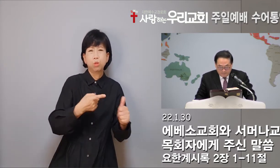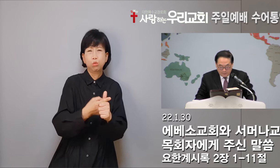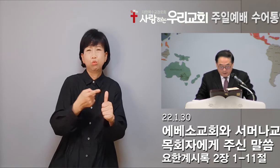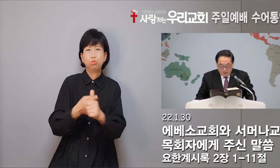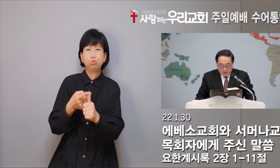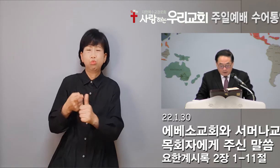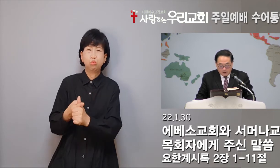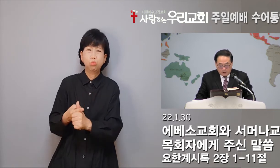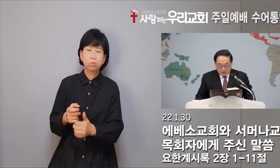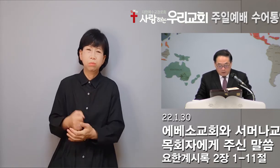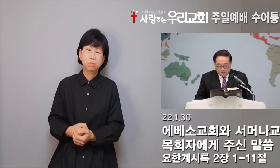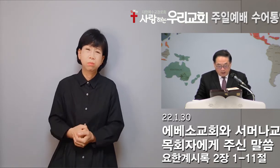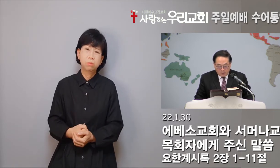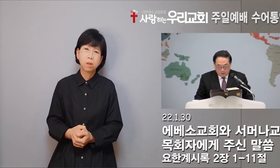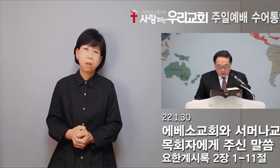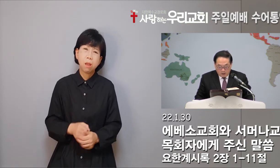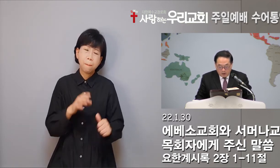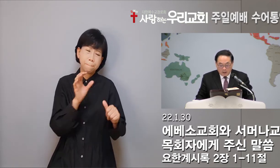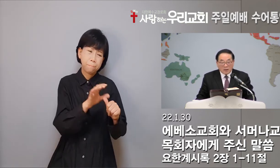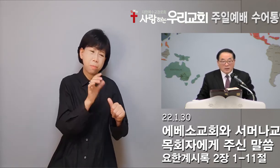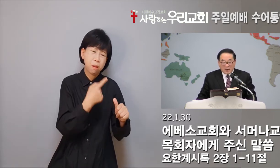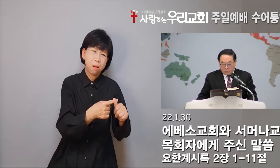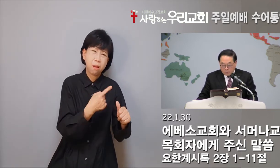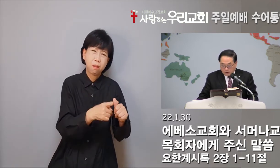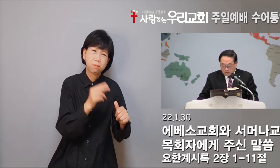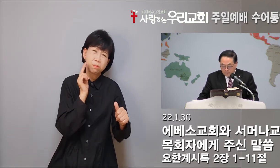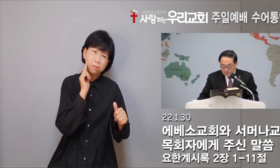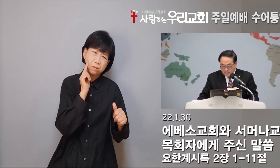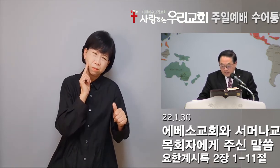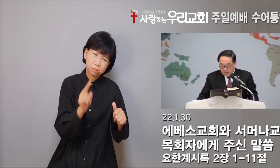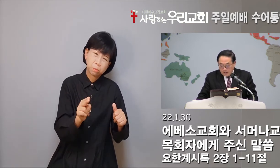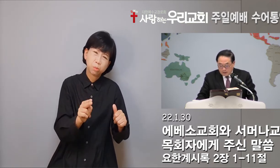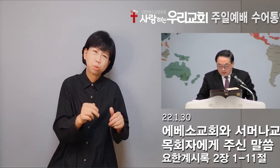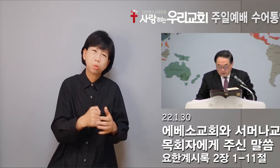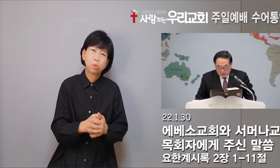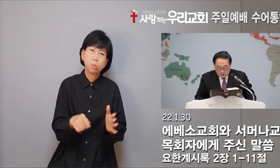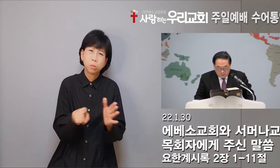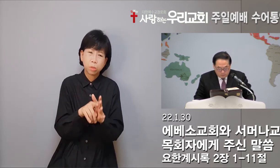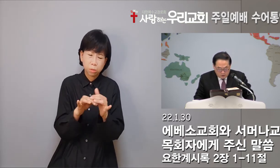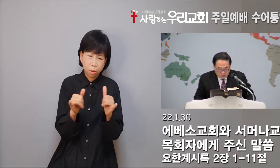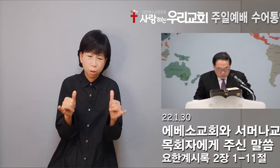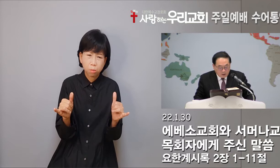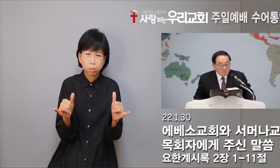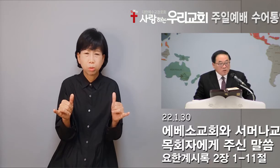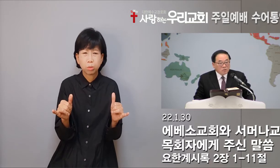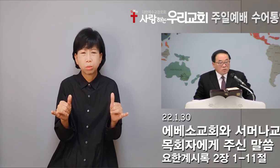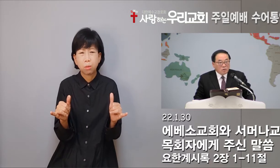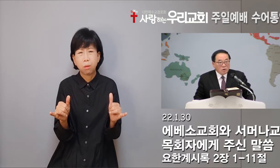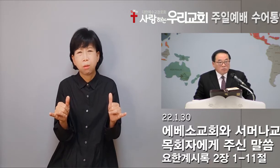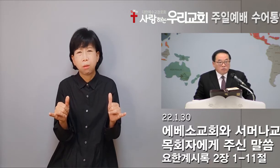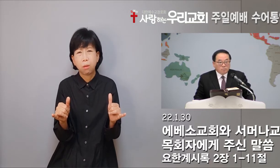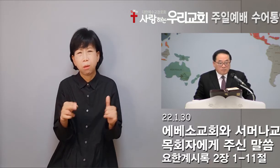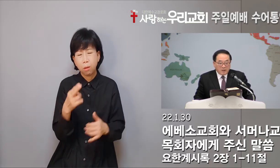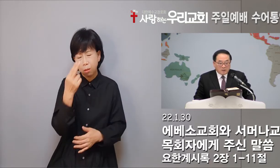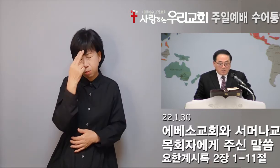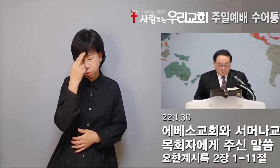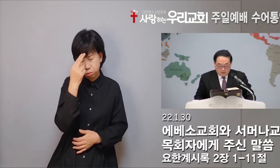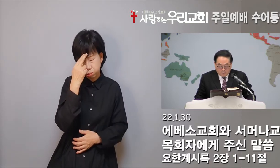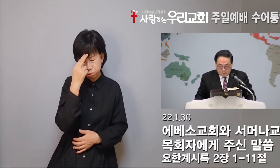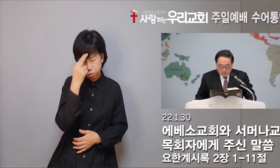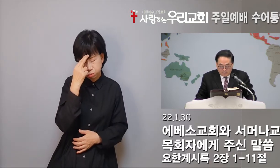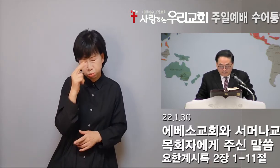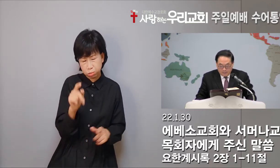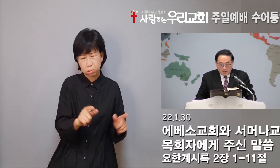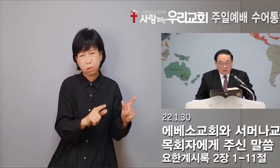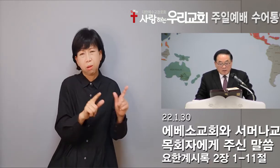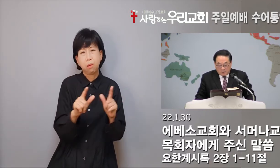것입니다. 서머나 교회 박해로 인해 환난을 당하고 있었으며, 신자들은 이 부유한도에 살면서도 궁핍에 처해